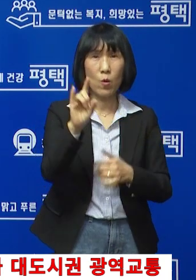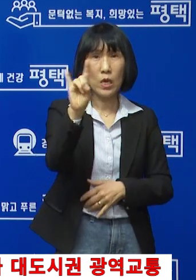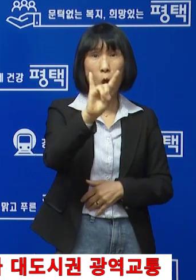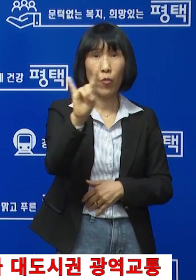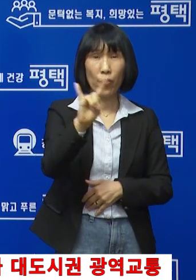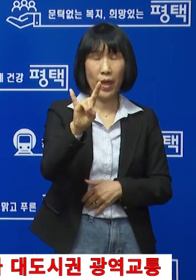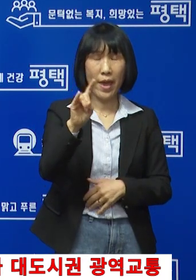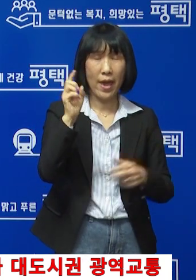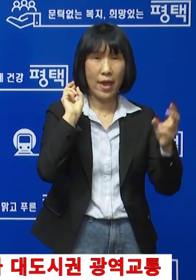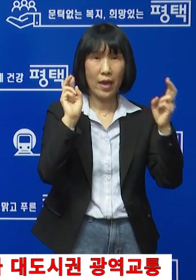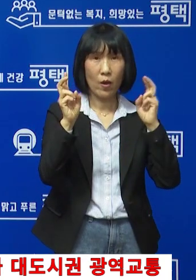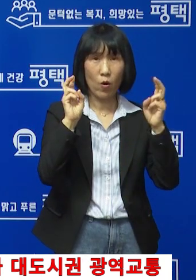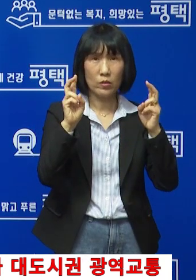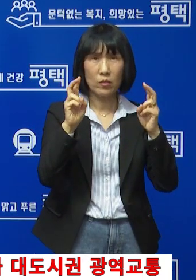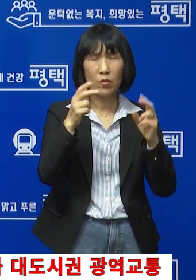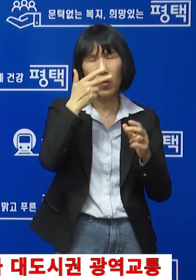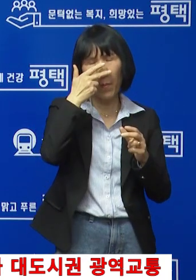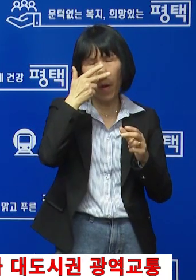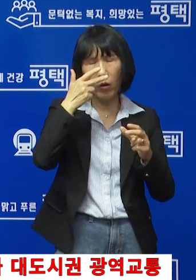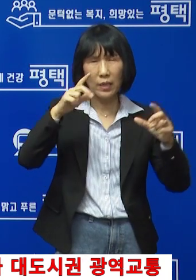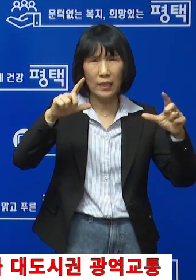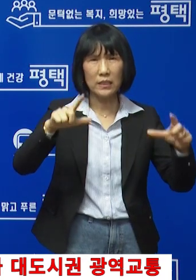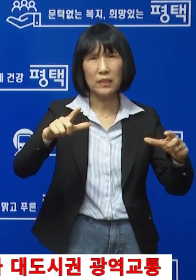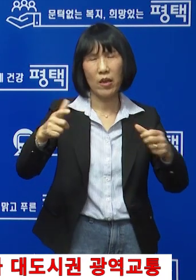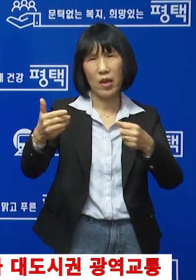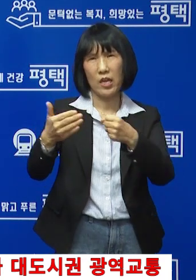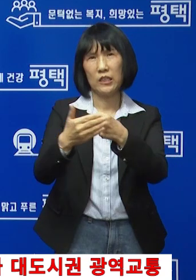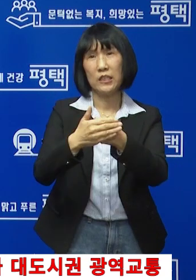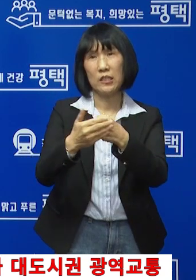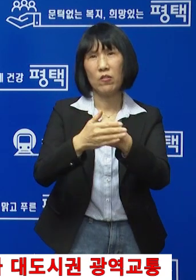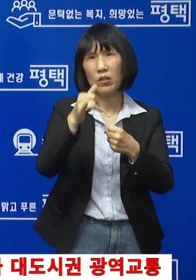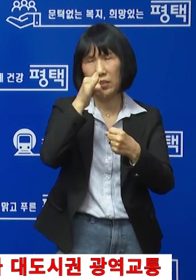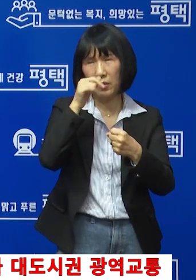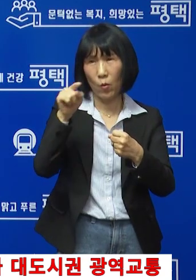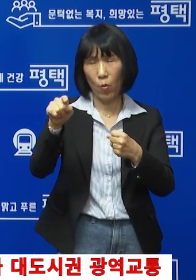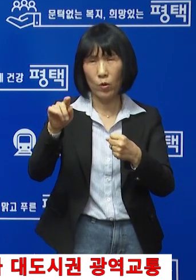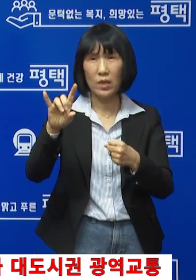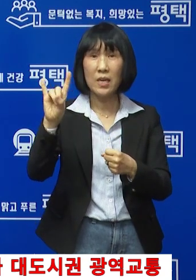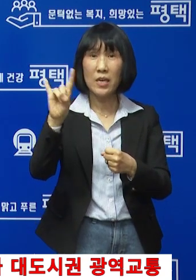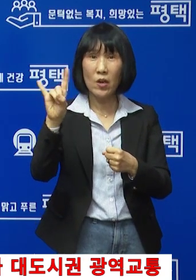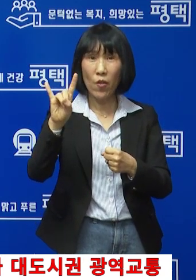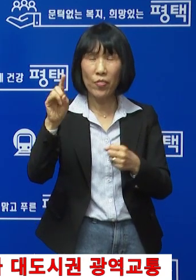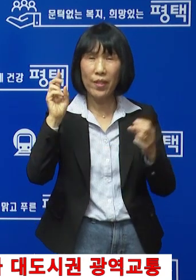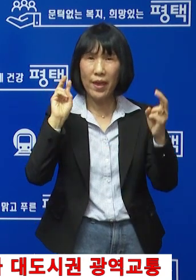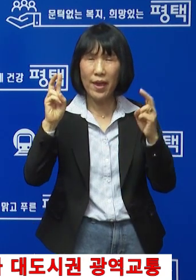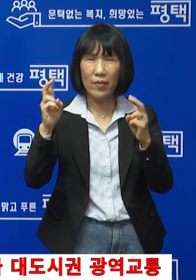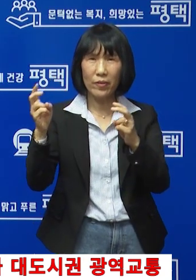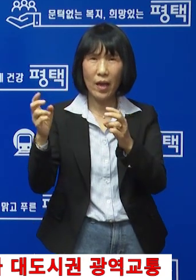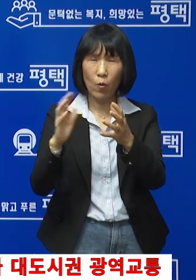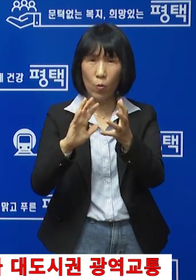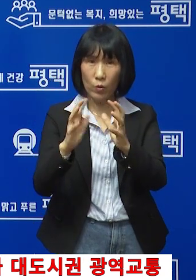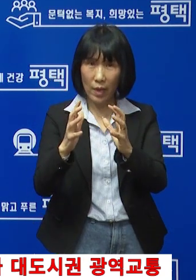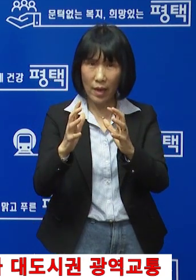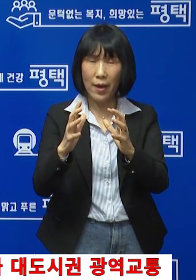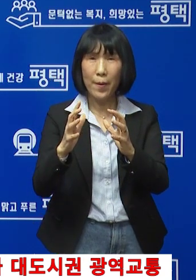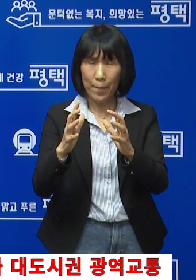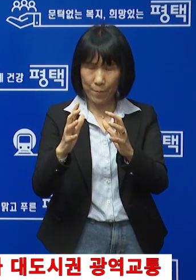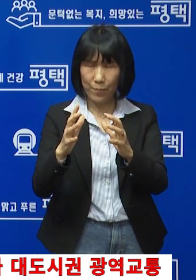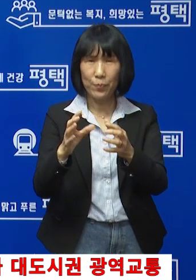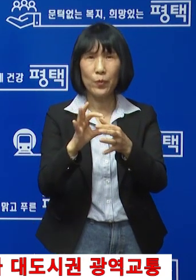뭐 선도기업인 현대건설에서 참여 의향서를 제출했습니다. 그래서 그쪽하고 얘기해서 저희 시에서 뭐 검토하고 타시군의 타